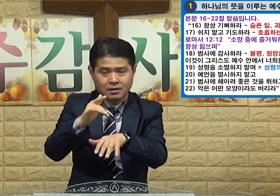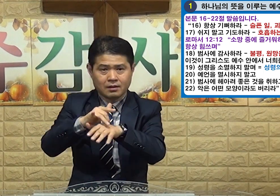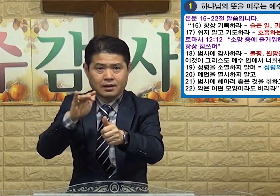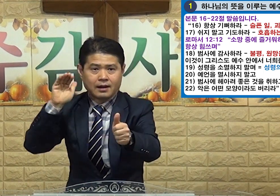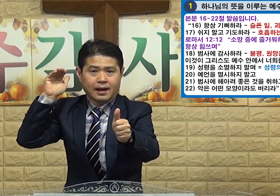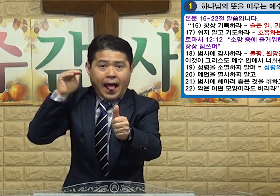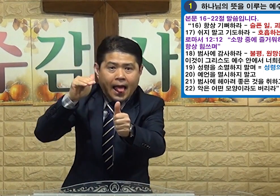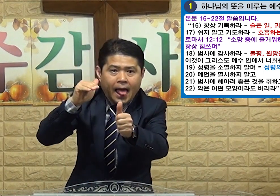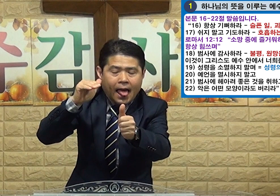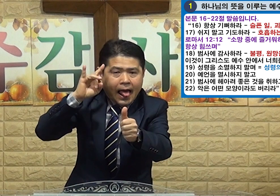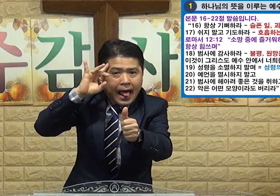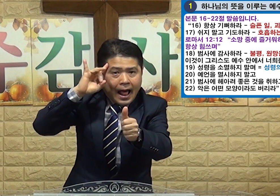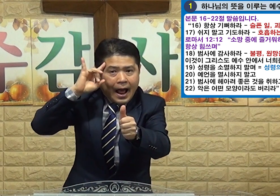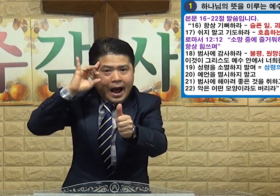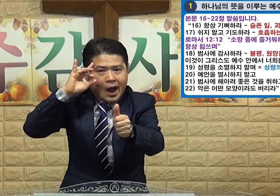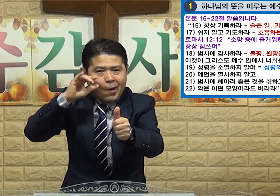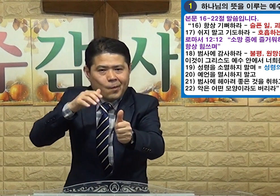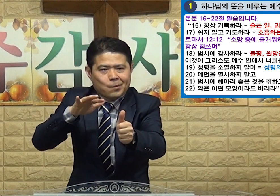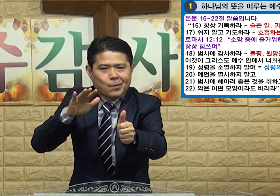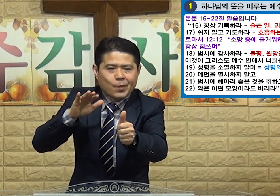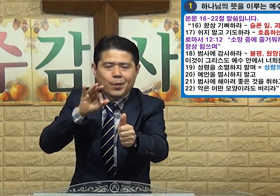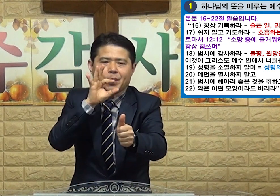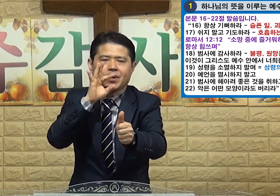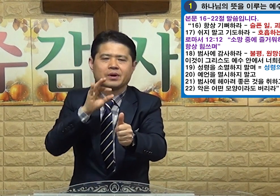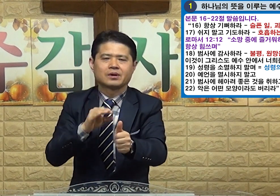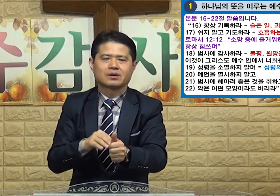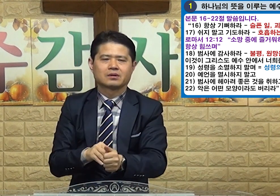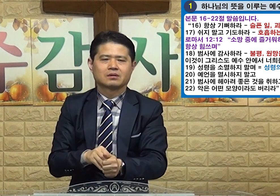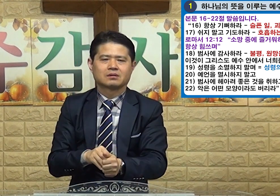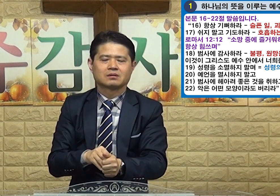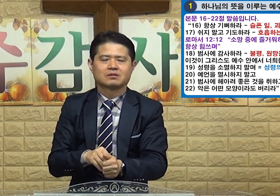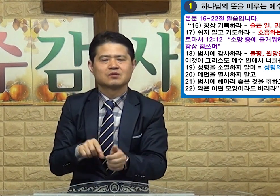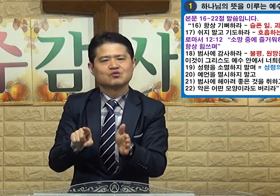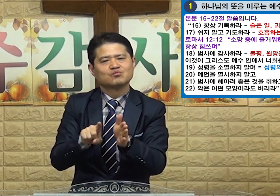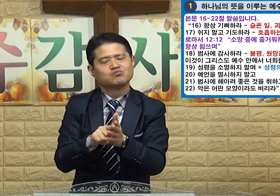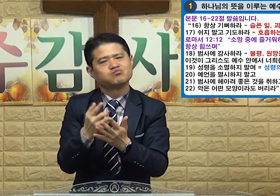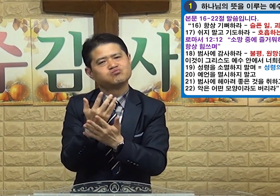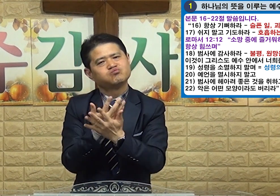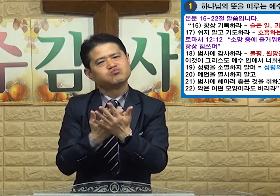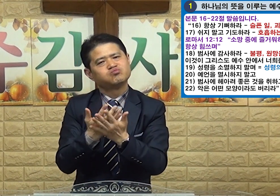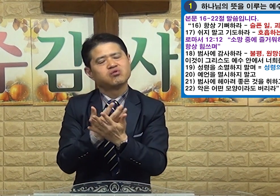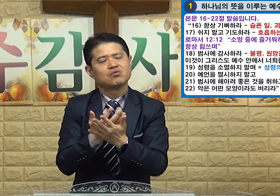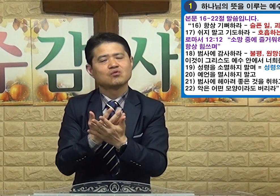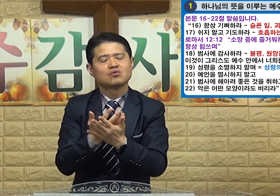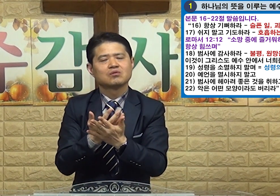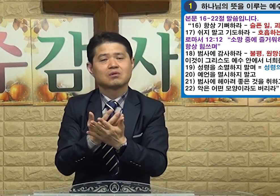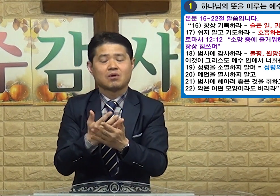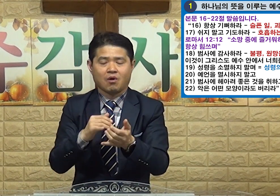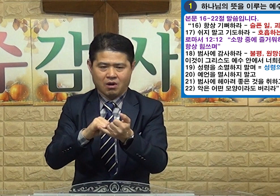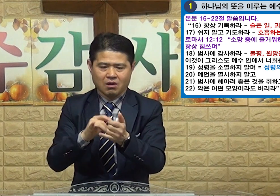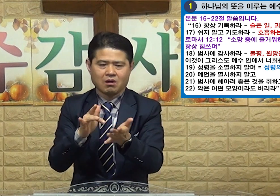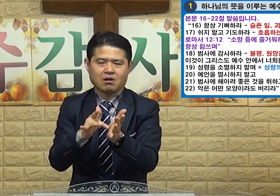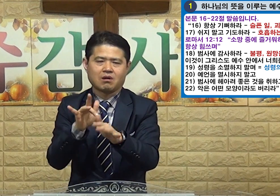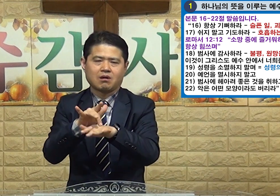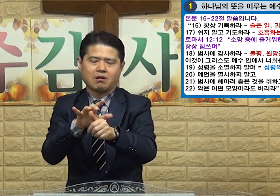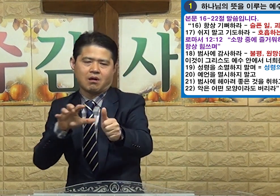우리 안에 거하신다면 마귀가 우리를 침략하려고 하더라도 그럴 수 없다는 것입니다. 믿음이